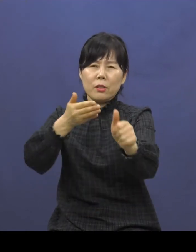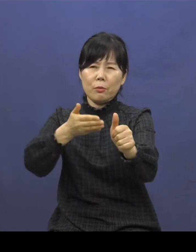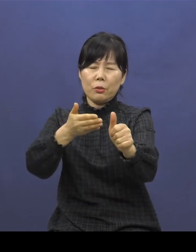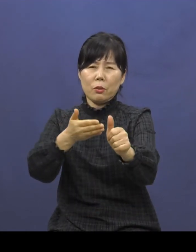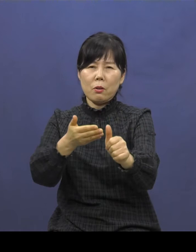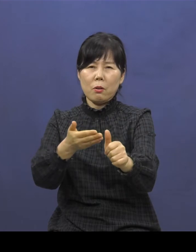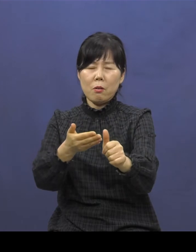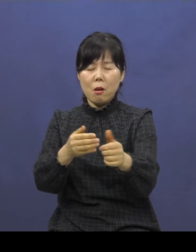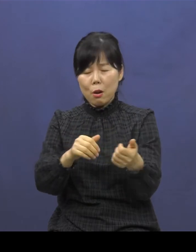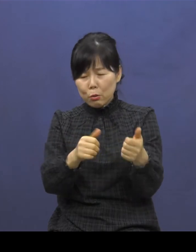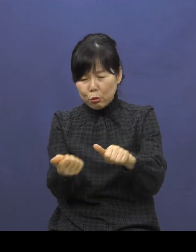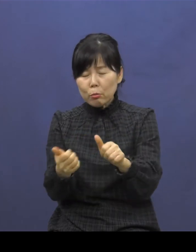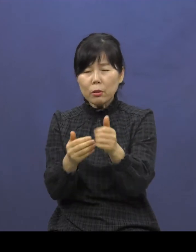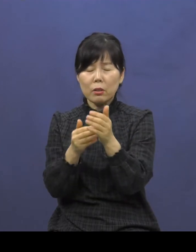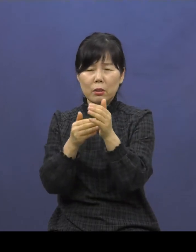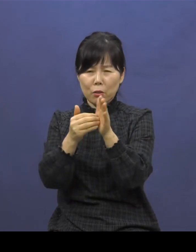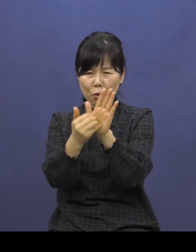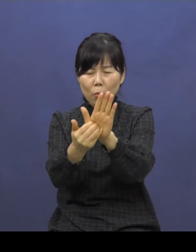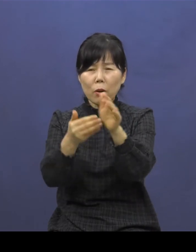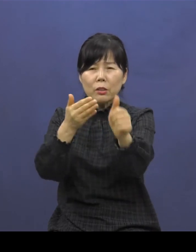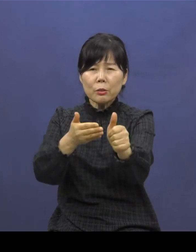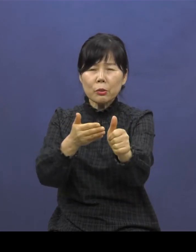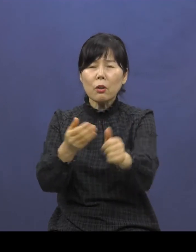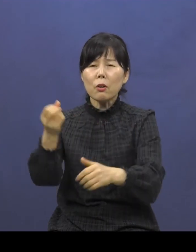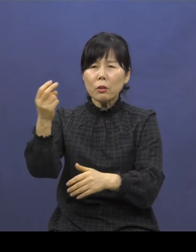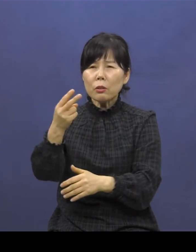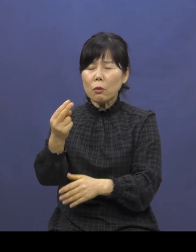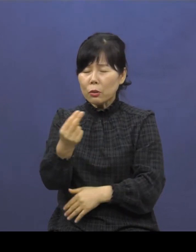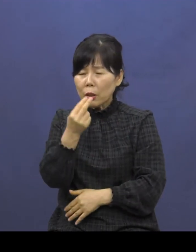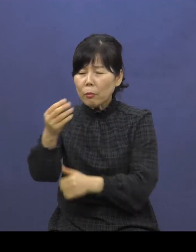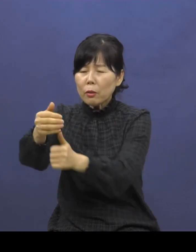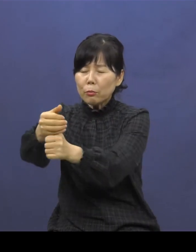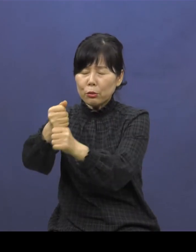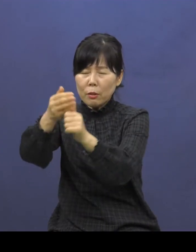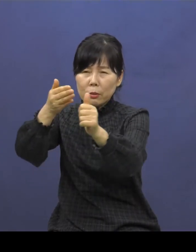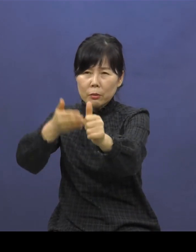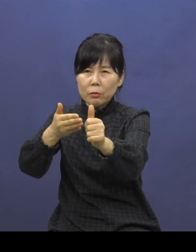겁니다. 사망을 거부하십시오. 그리고 생명을 붙드십시오.